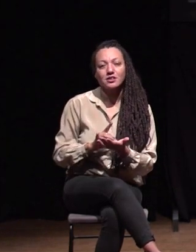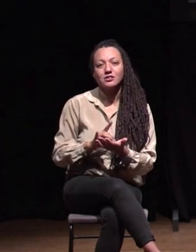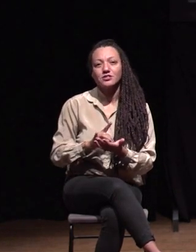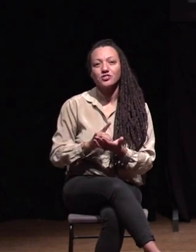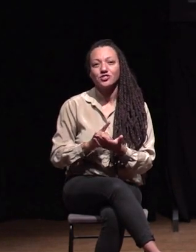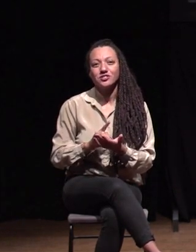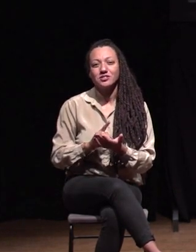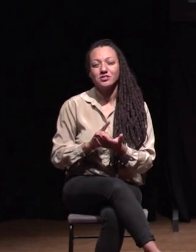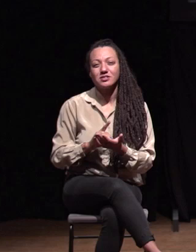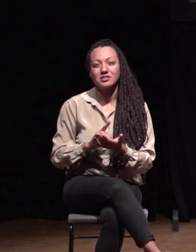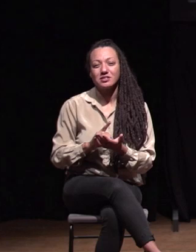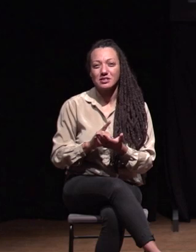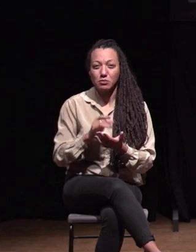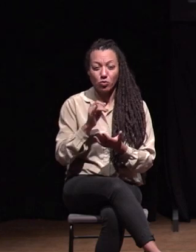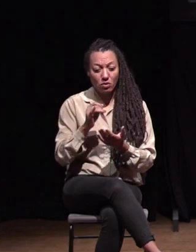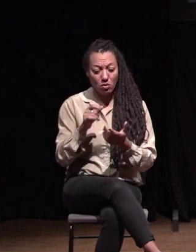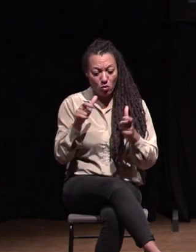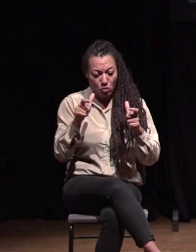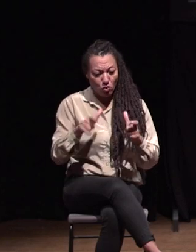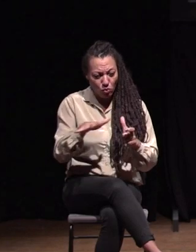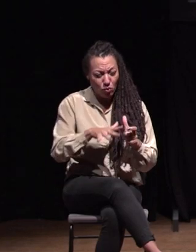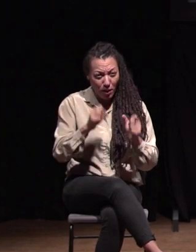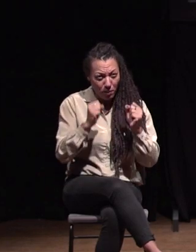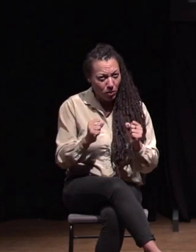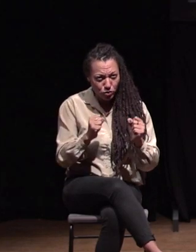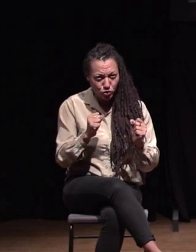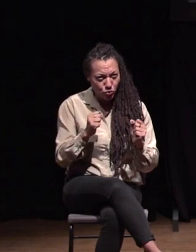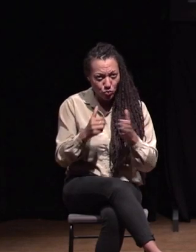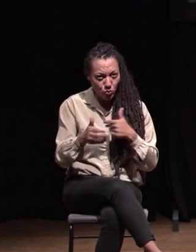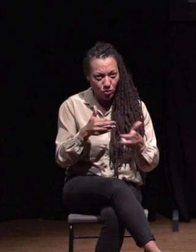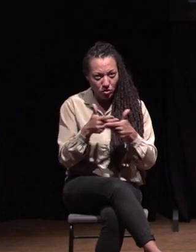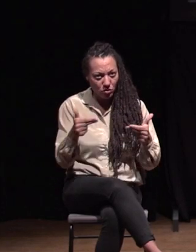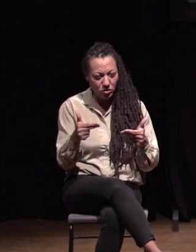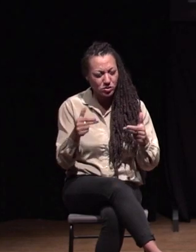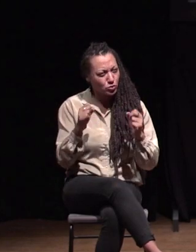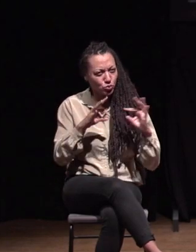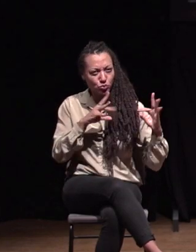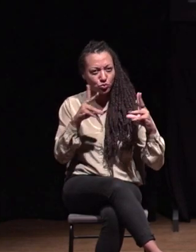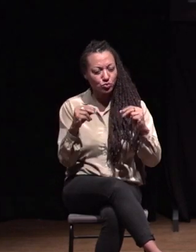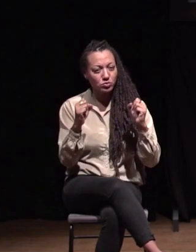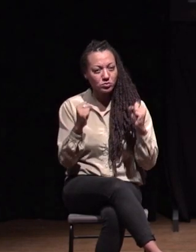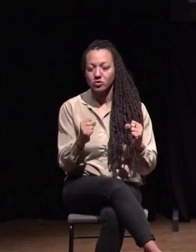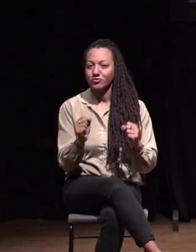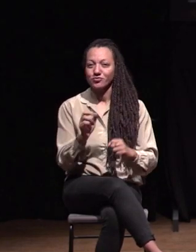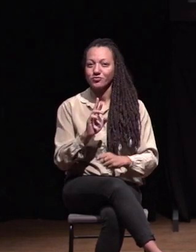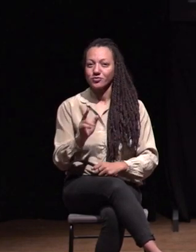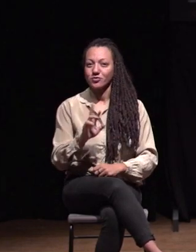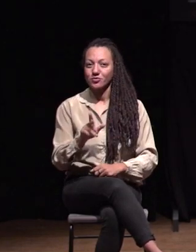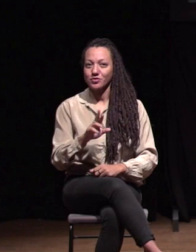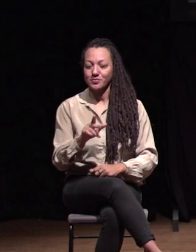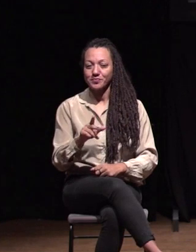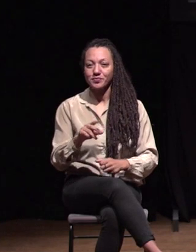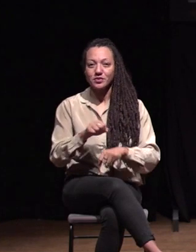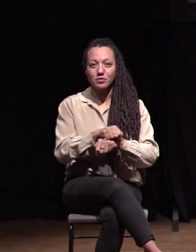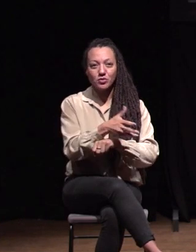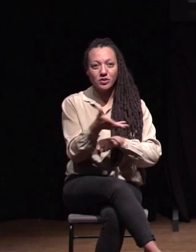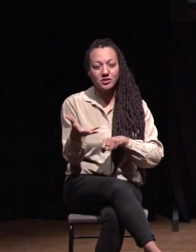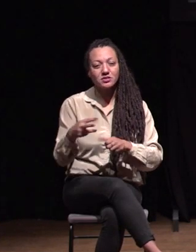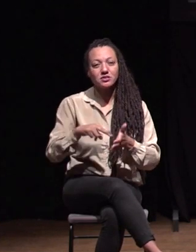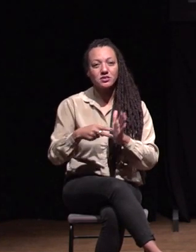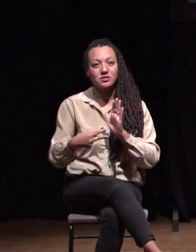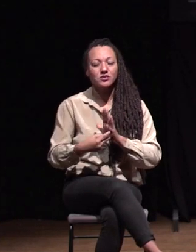um lugar onde tudo pode. Na verdade, a democracia, parafraseando, é uma maneira de se organizar os discursos e de